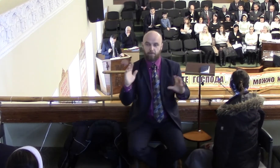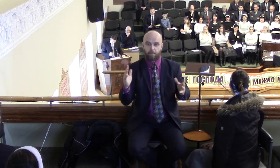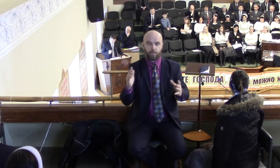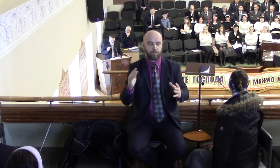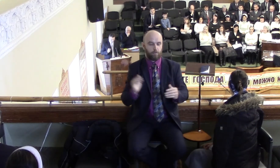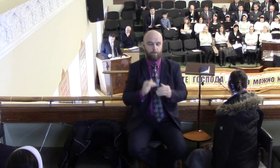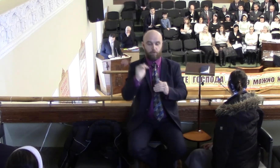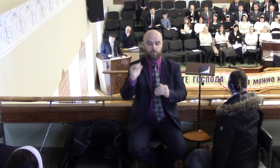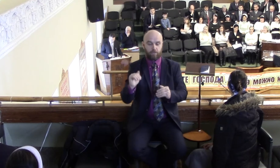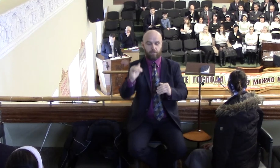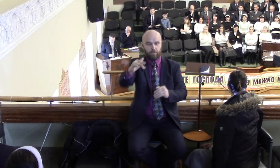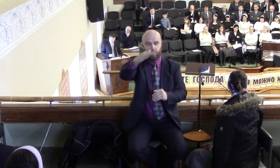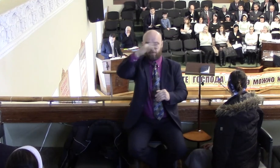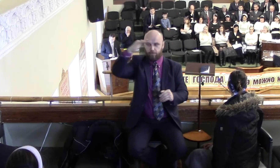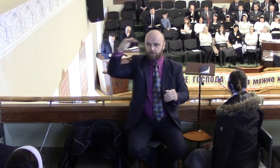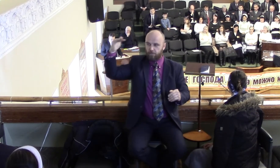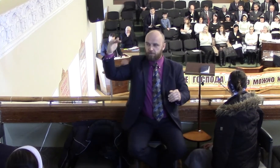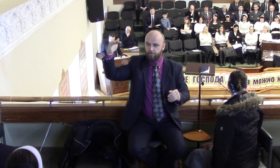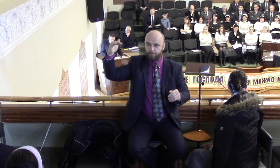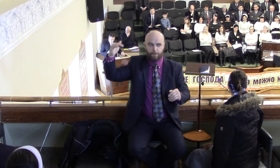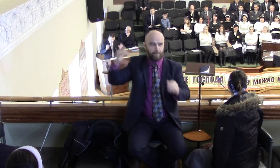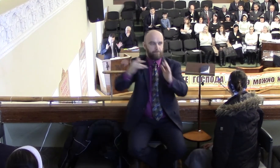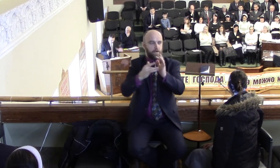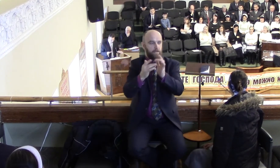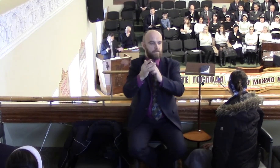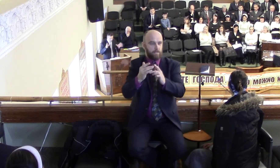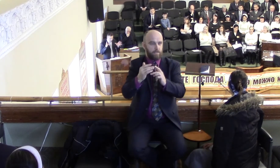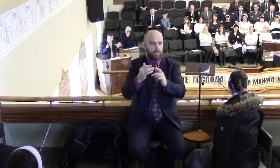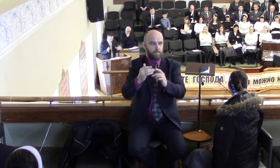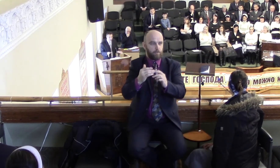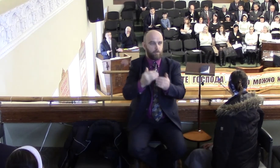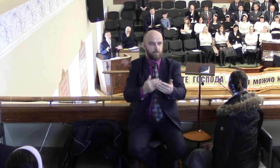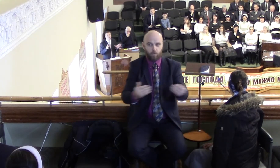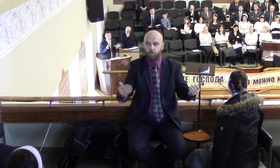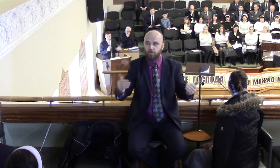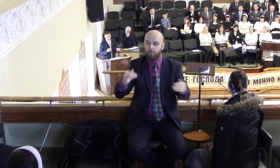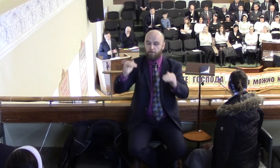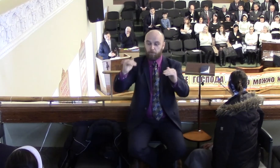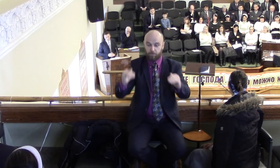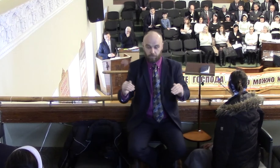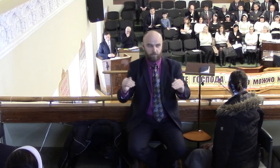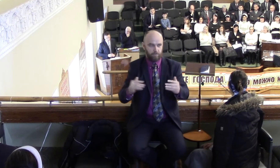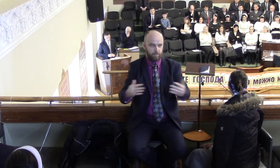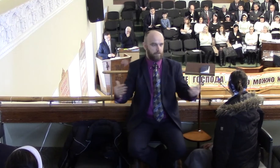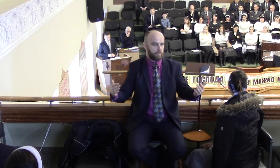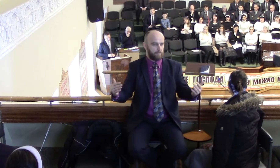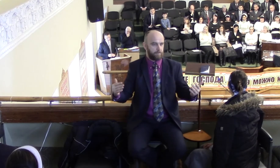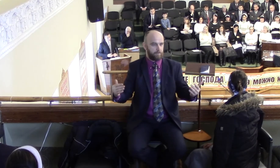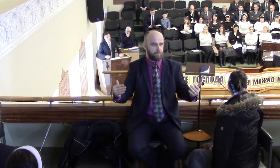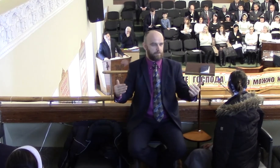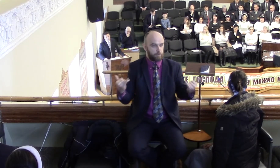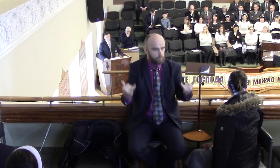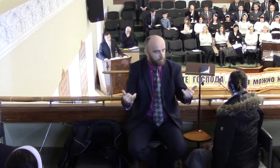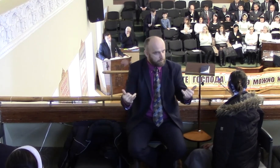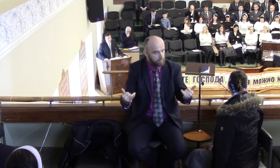на небесах во Христе Иисусе. Посадил на небесах во Христе Иисусе.